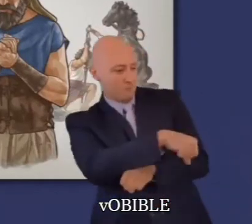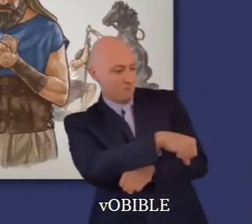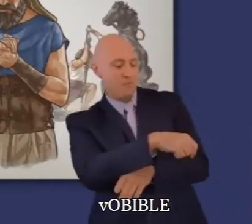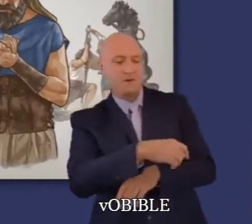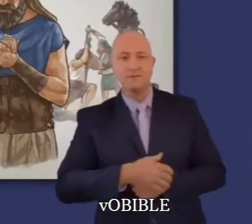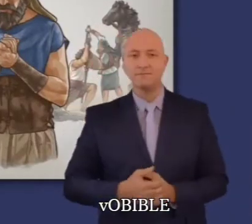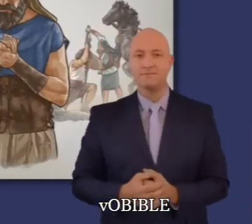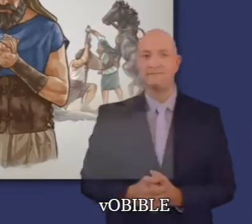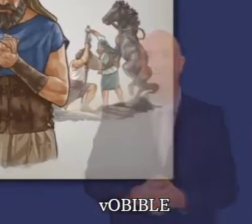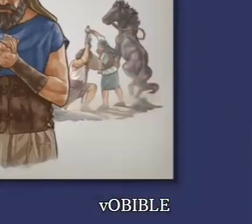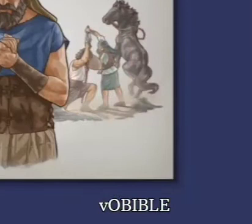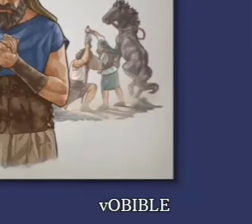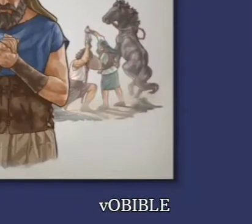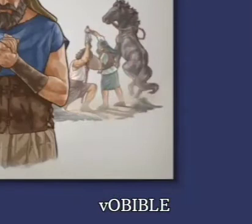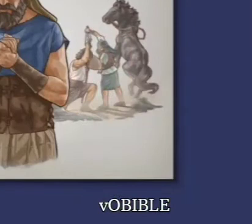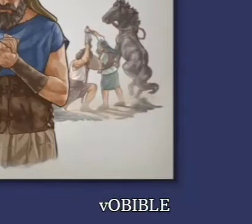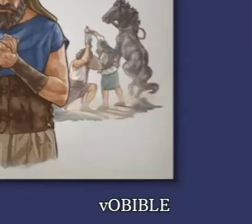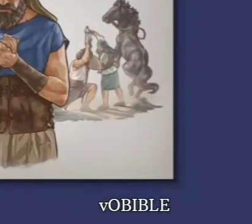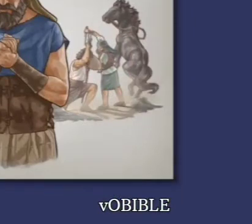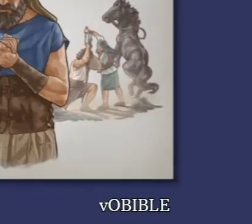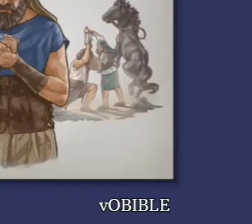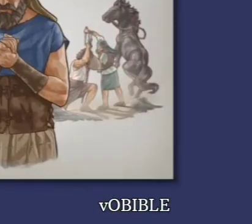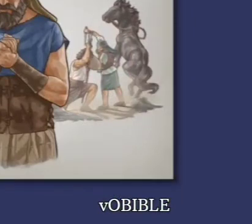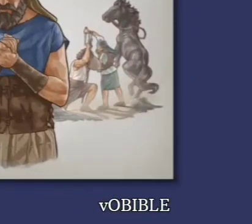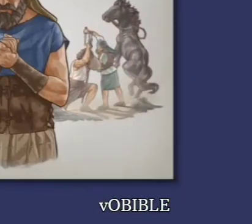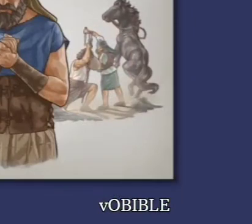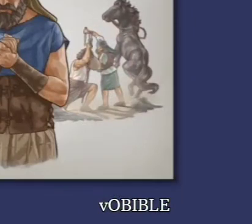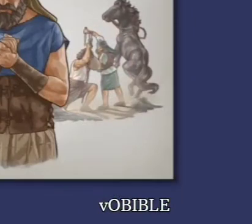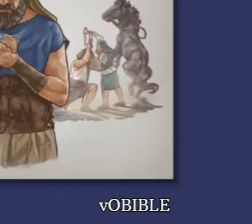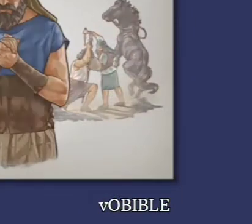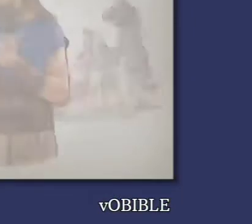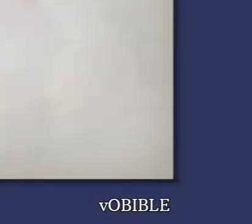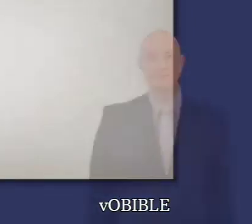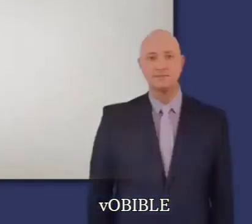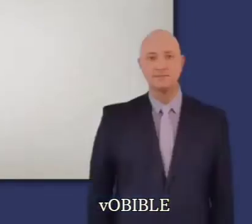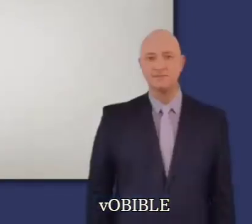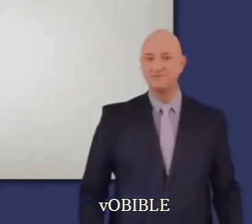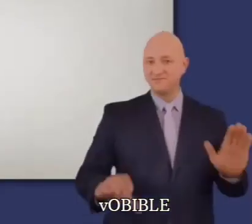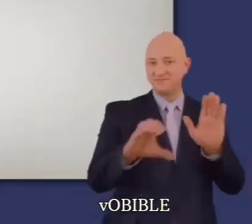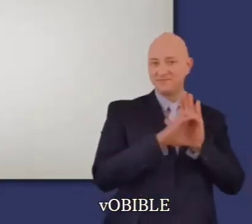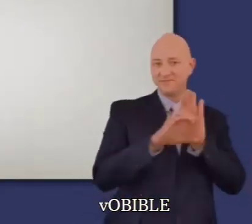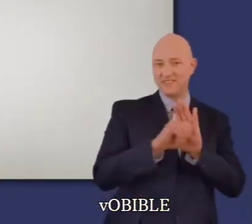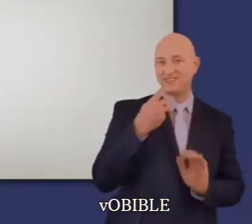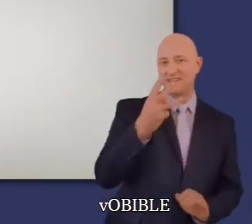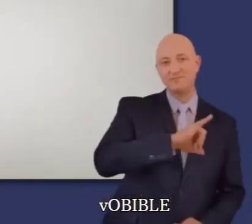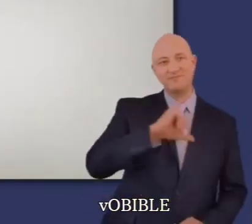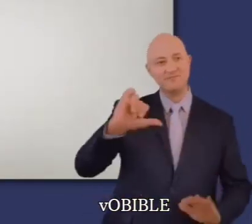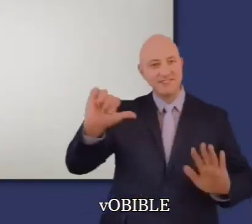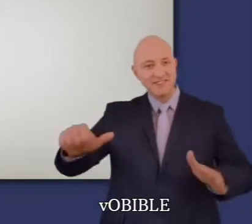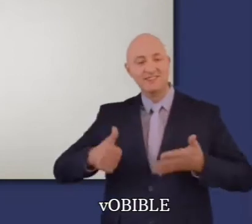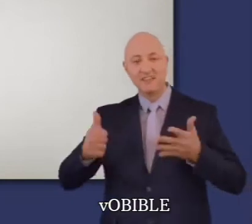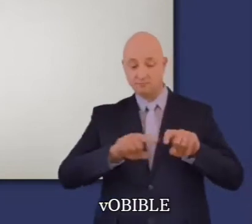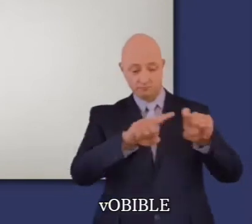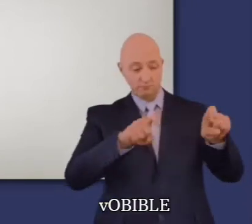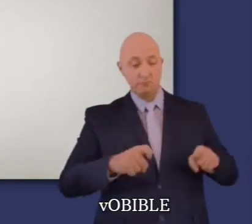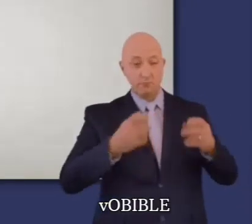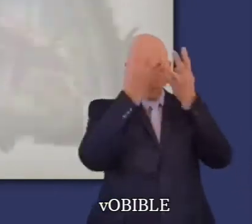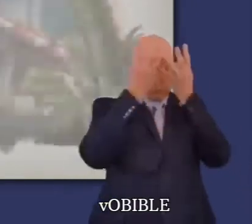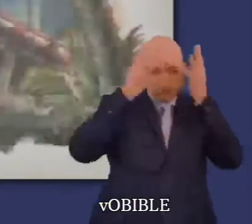Au chapitre 6 à 8, Jéhovah envoie le juge Gédéon et seulement 300 hommes délivrer Israël de